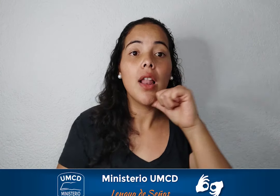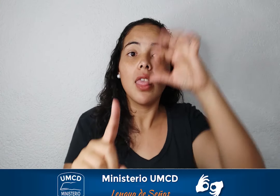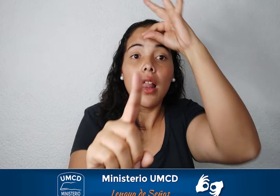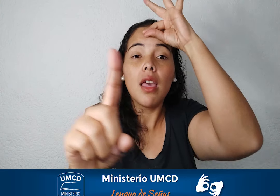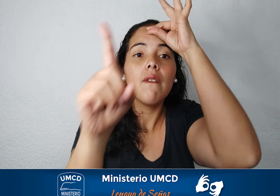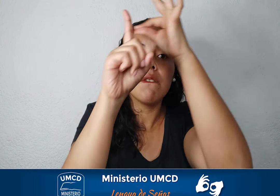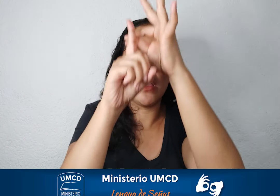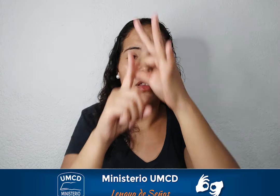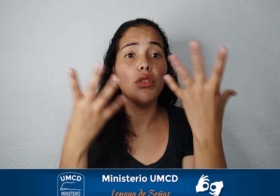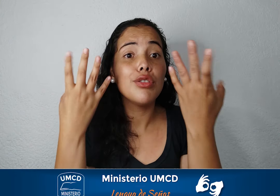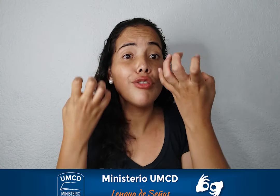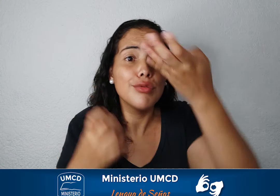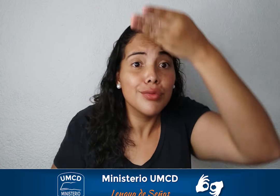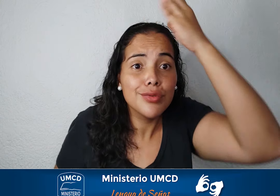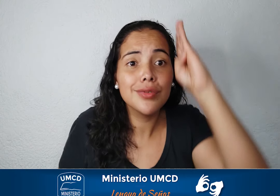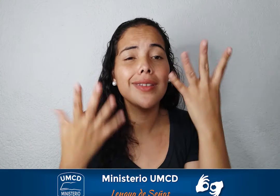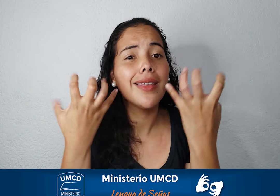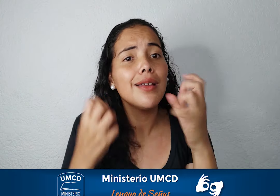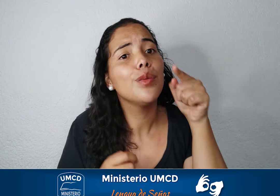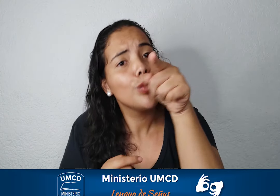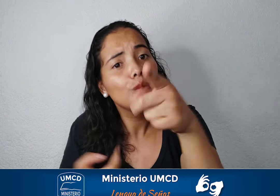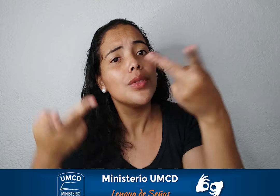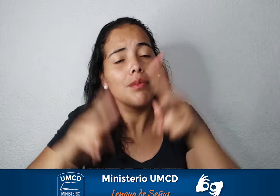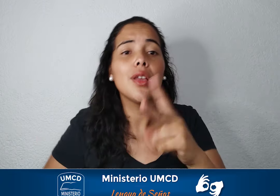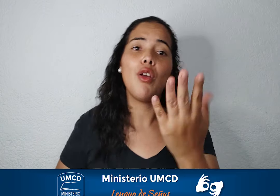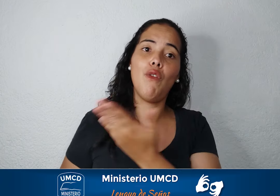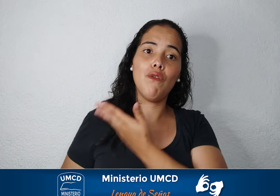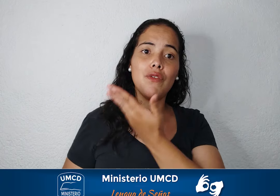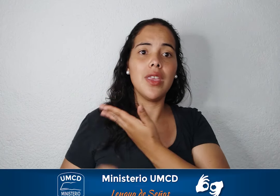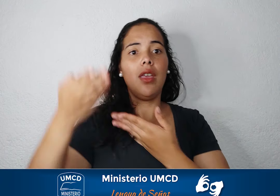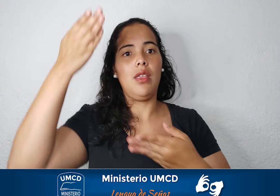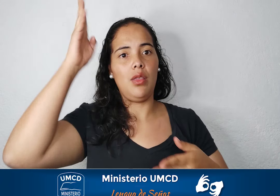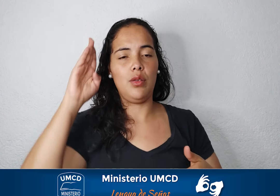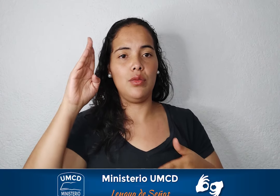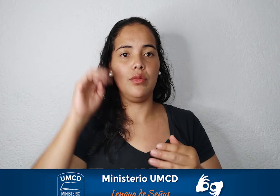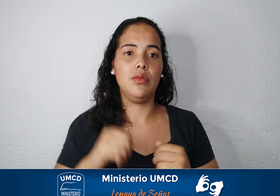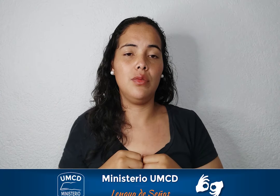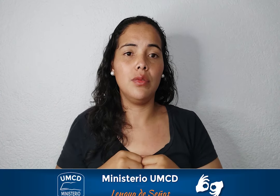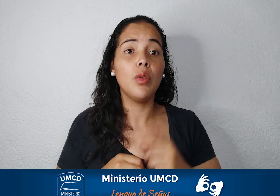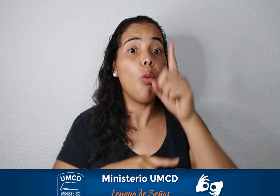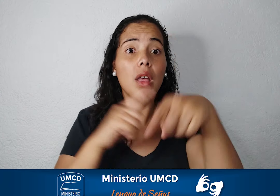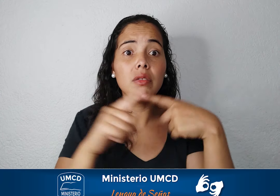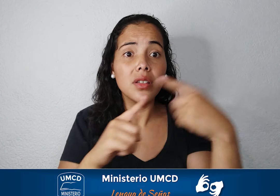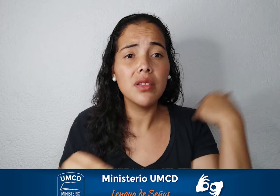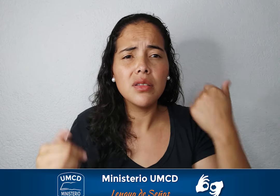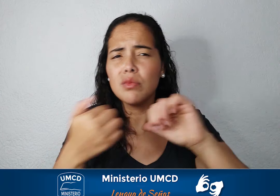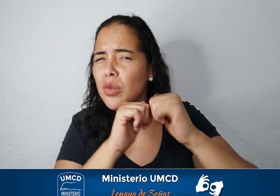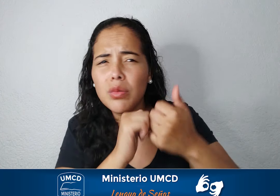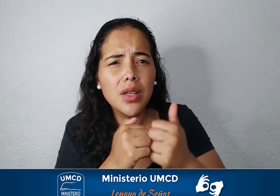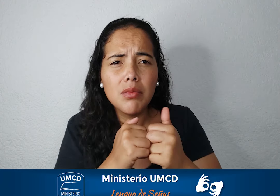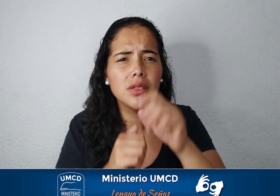fe. Y Dios quiere que eso suceda, y por eso a veces nos lleva en medio de las